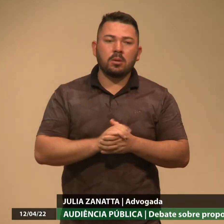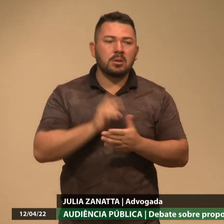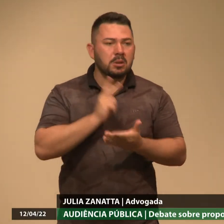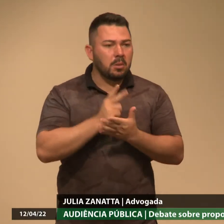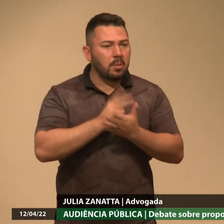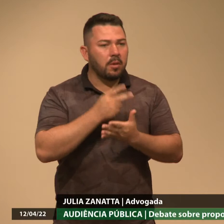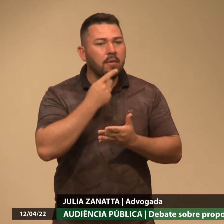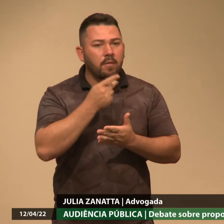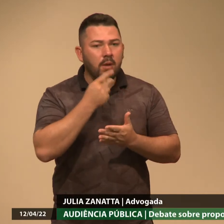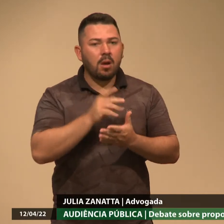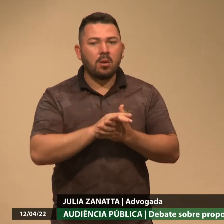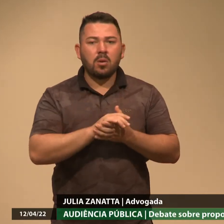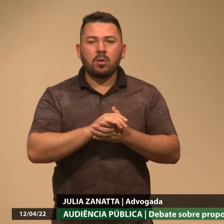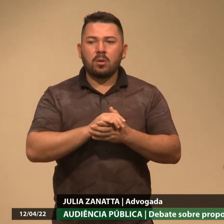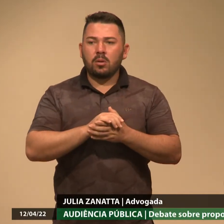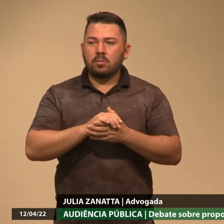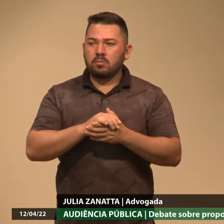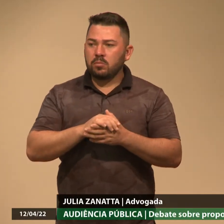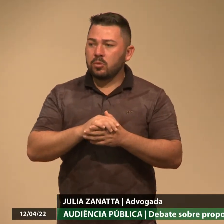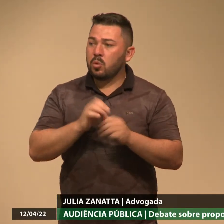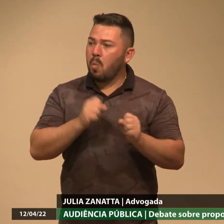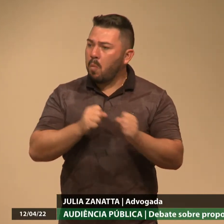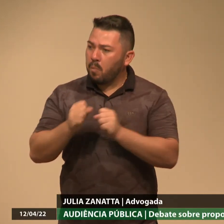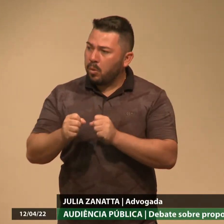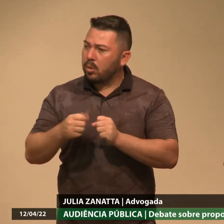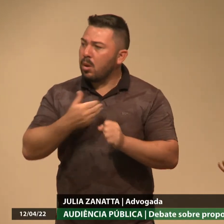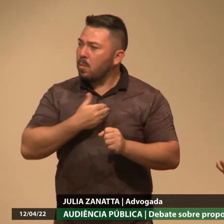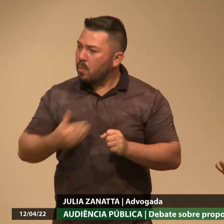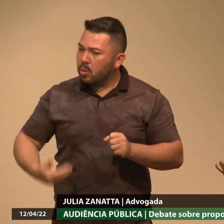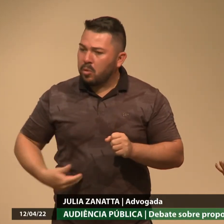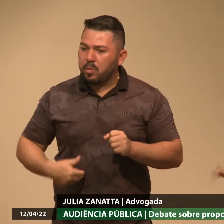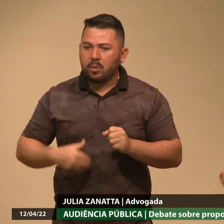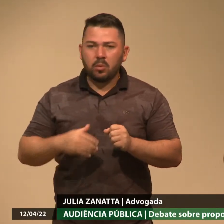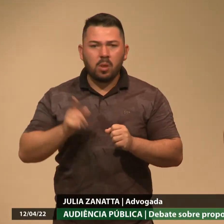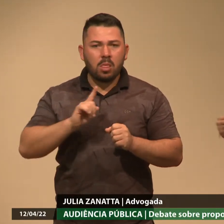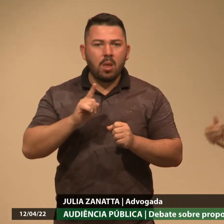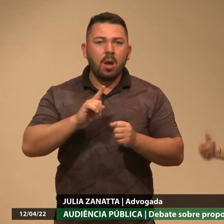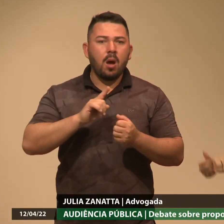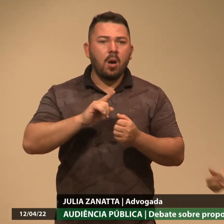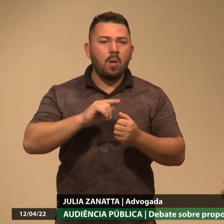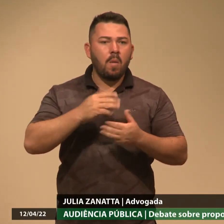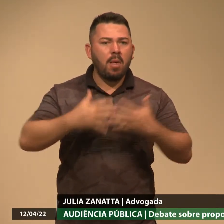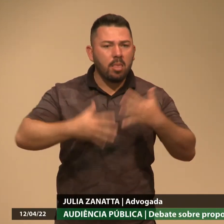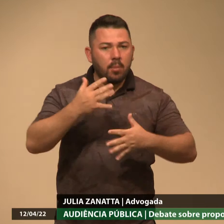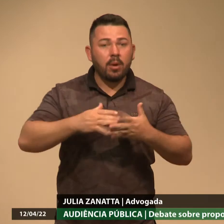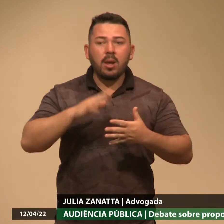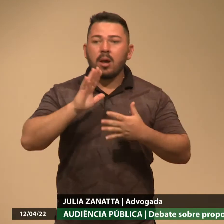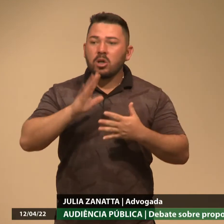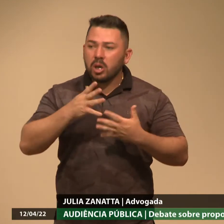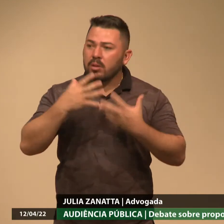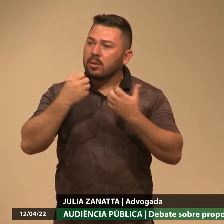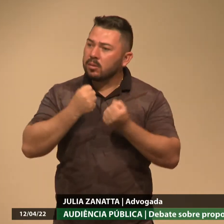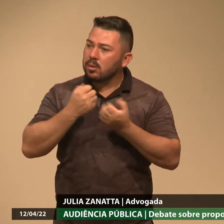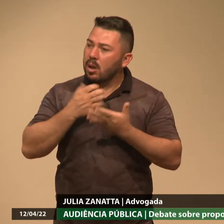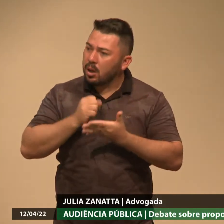falo isso se o poder público não atrapalhar só não atrapalhar já tá fazendo muito para geração de emprego